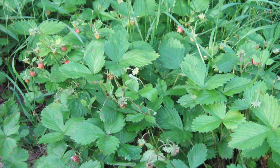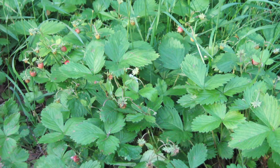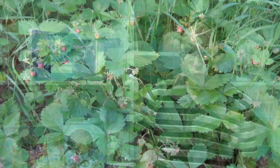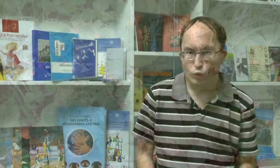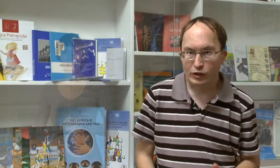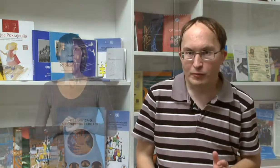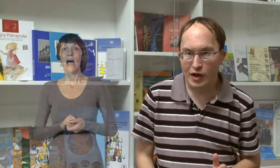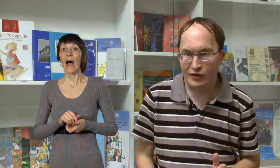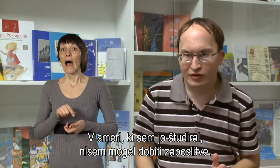V smeri,